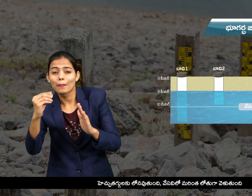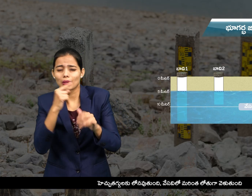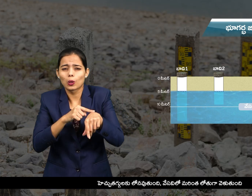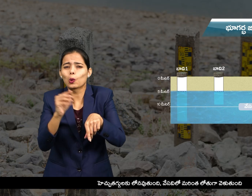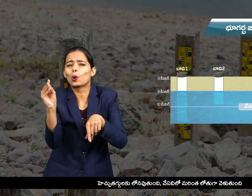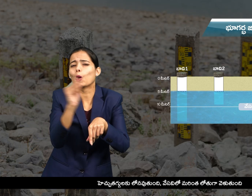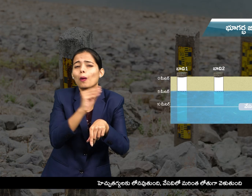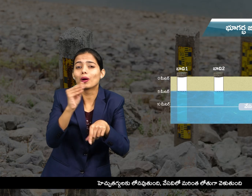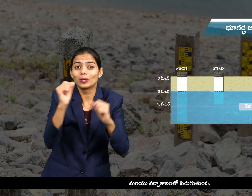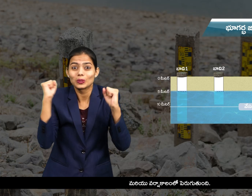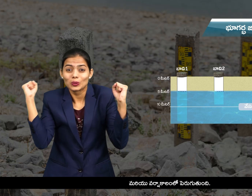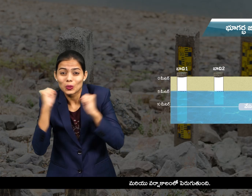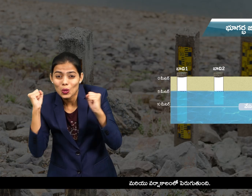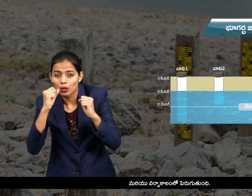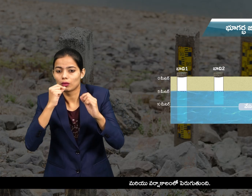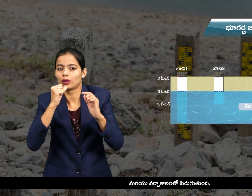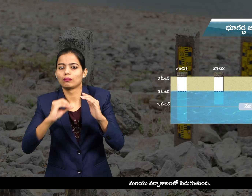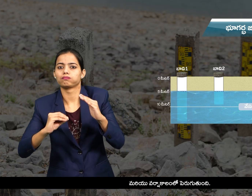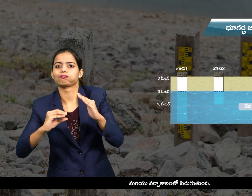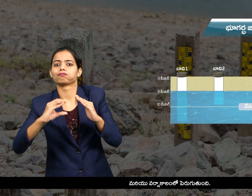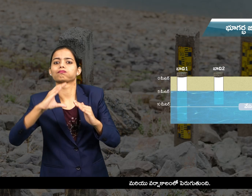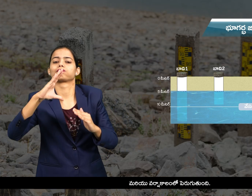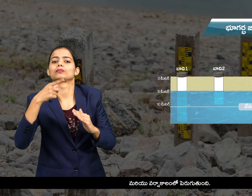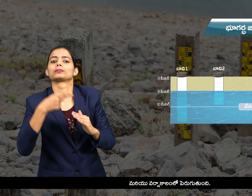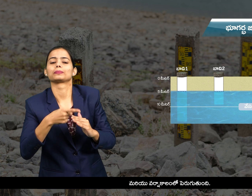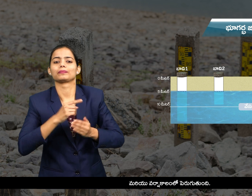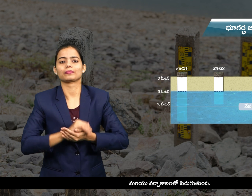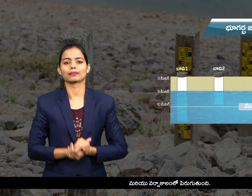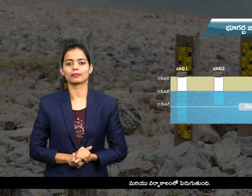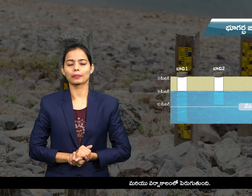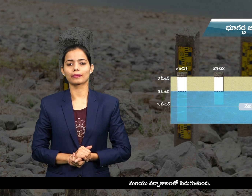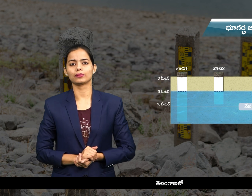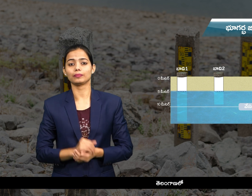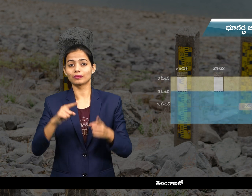మరింత లోతుగా వెళ్తుంది మరియు వర్షాకాలంలో పెరుగుతుంది.